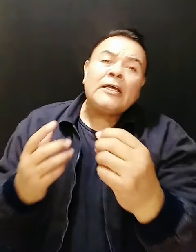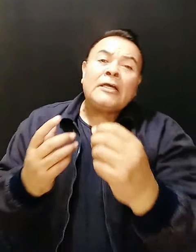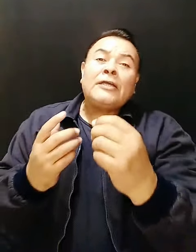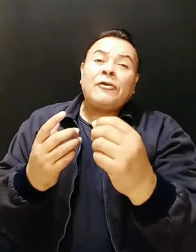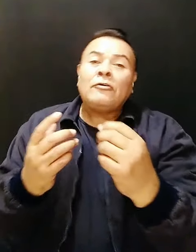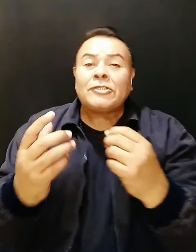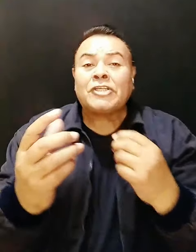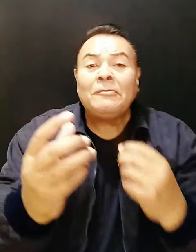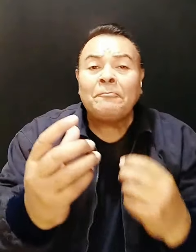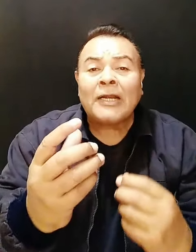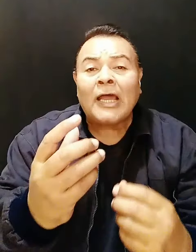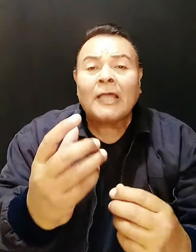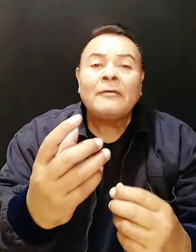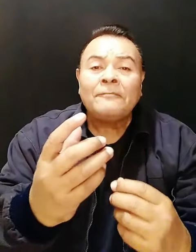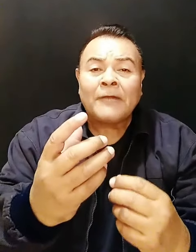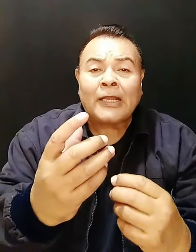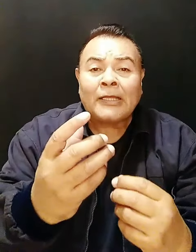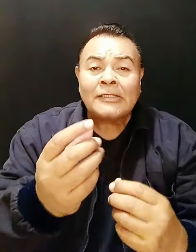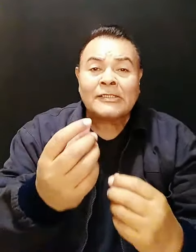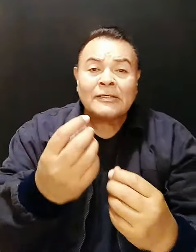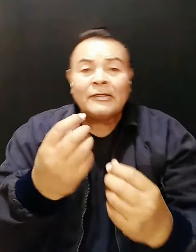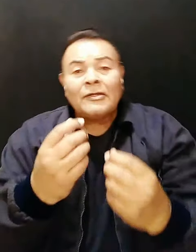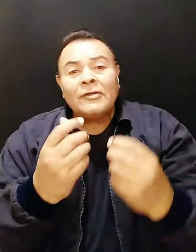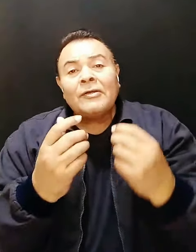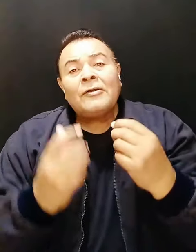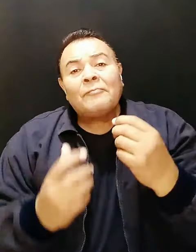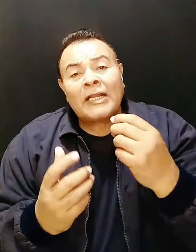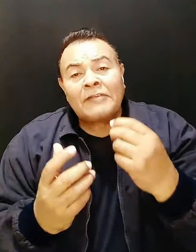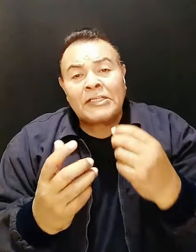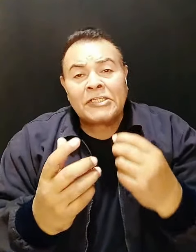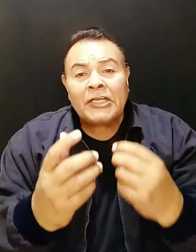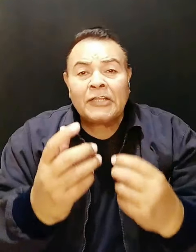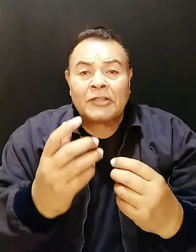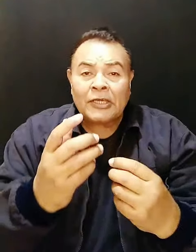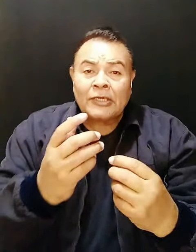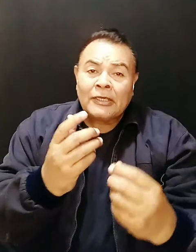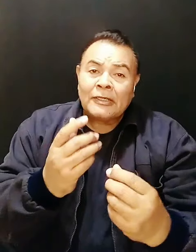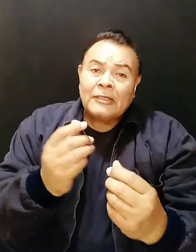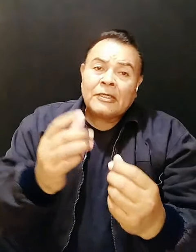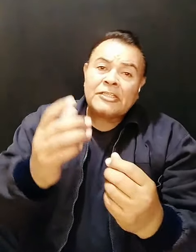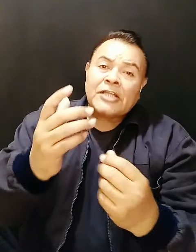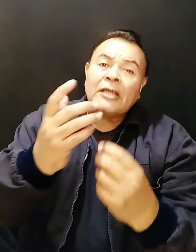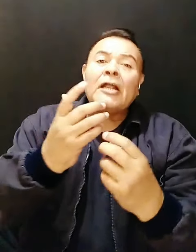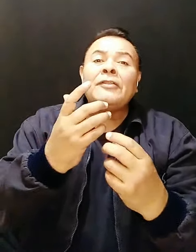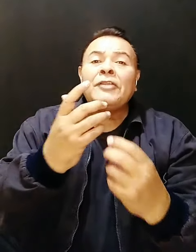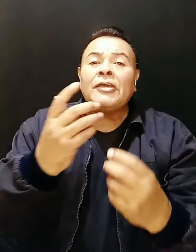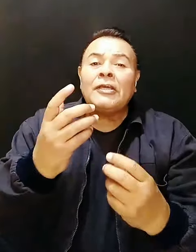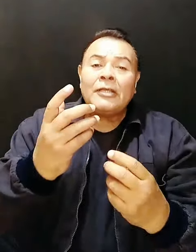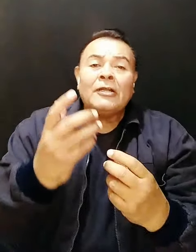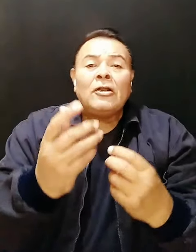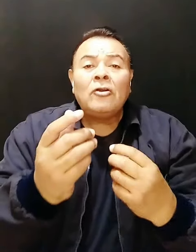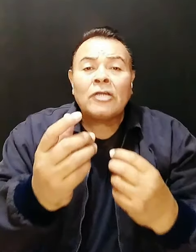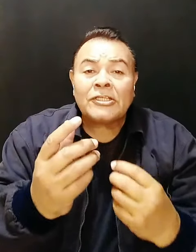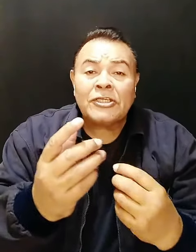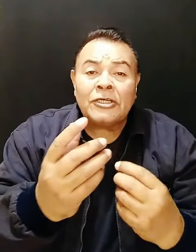quedado sin palabras para decirte que es tan grande lo que